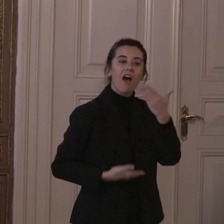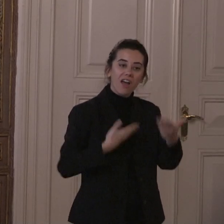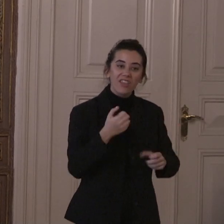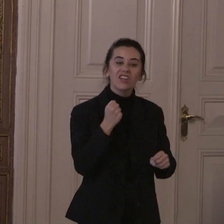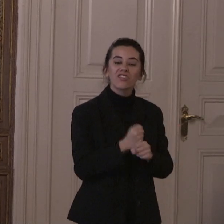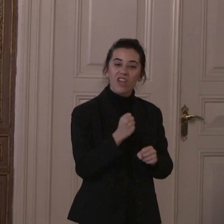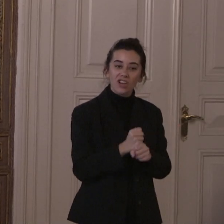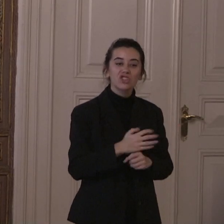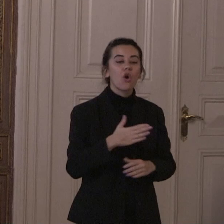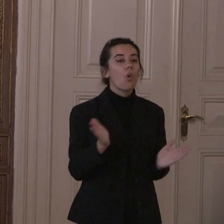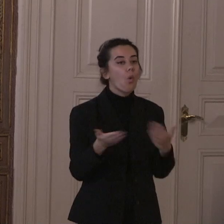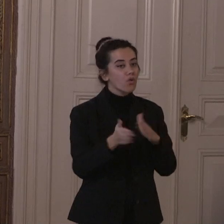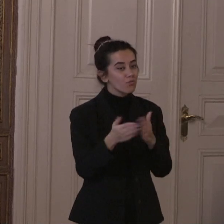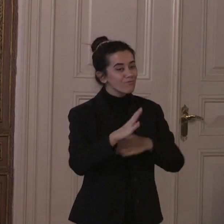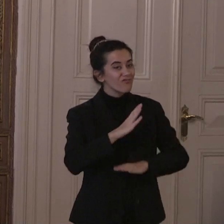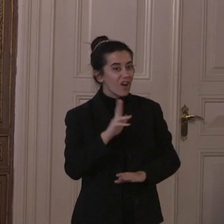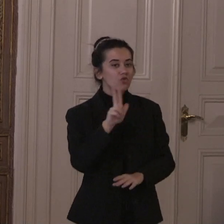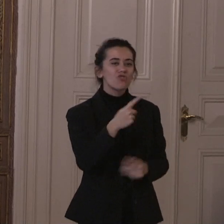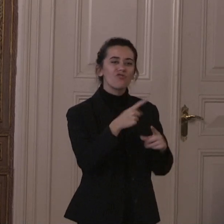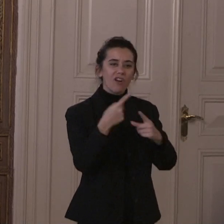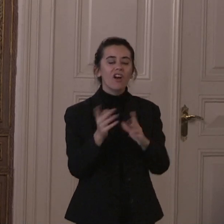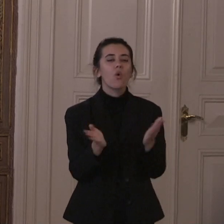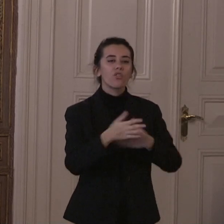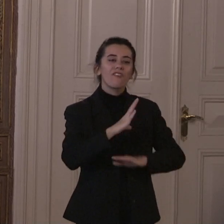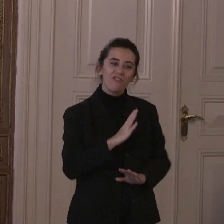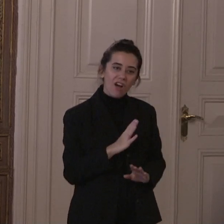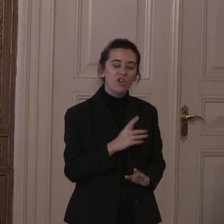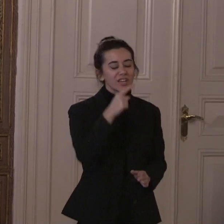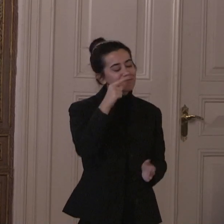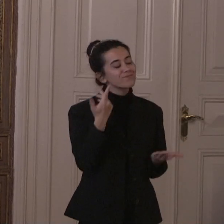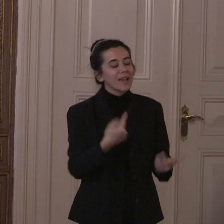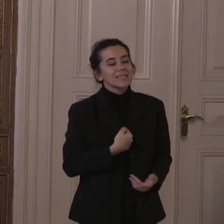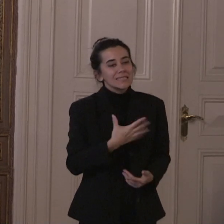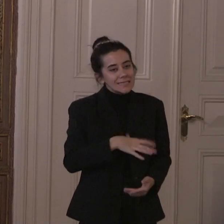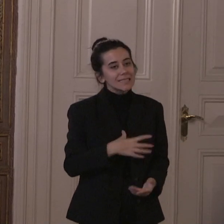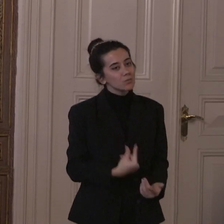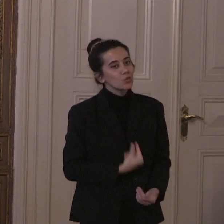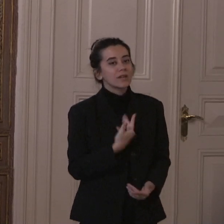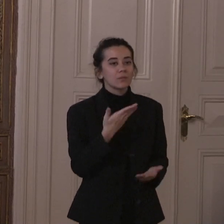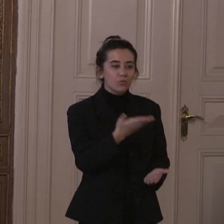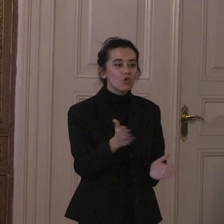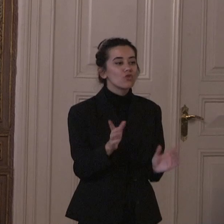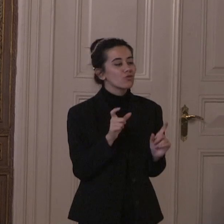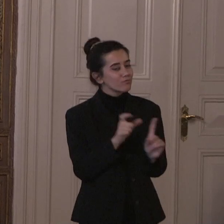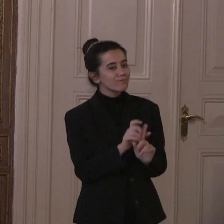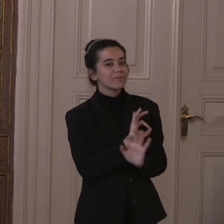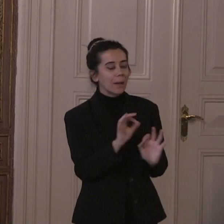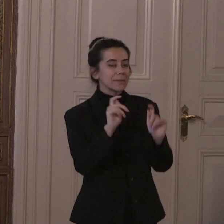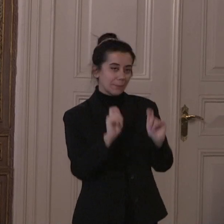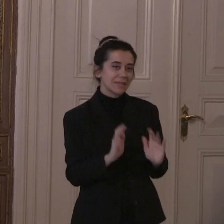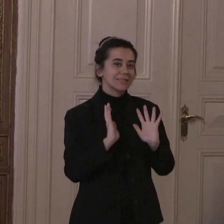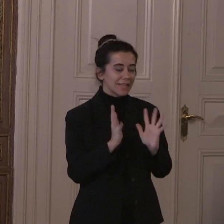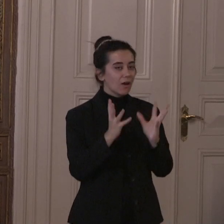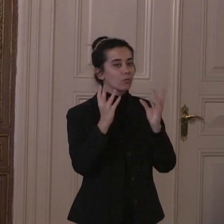odalardayız. 3 tane ofisimiz var orada. Umarız o ofisleri korumaya başarabiliriz. Ne yazık ki direktörümüz de burada ama biz